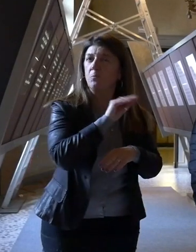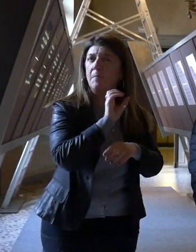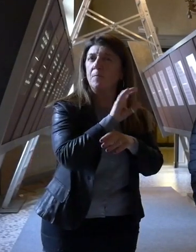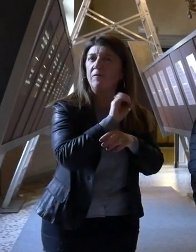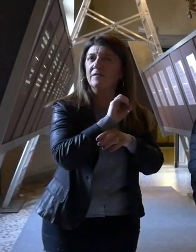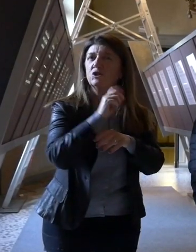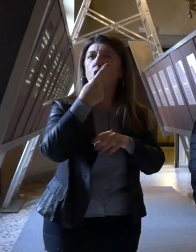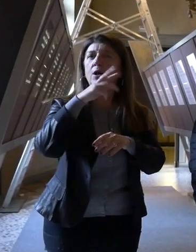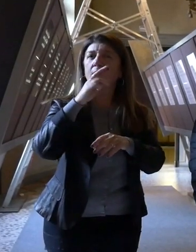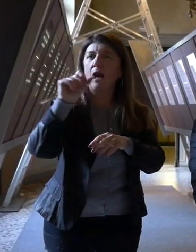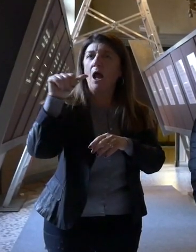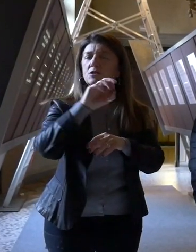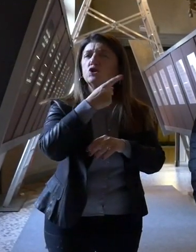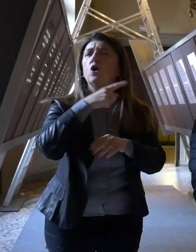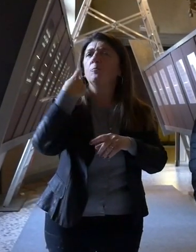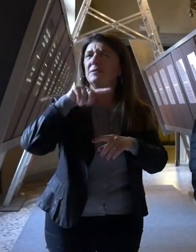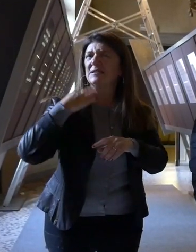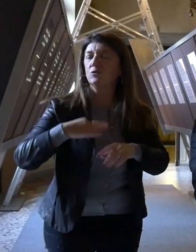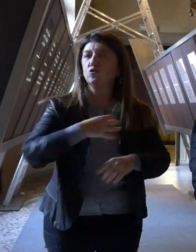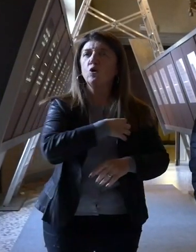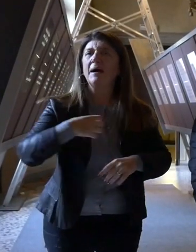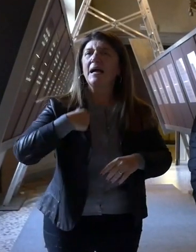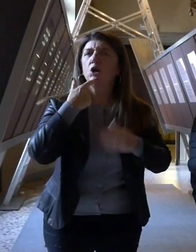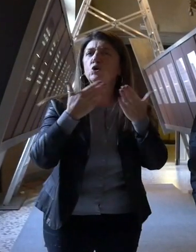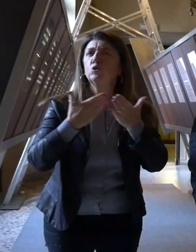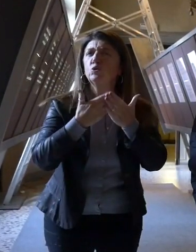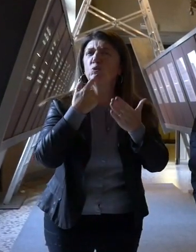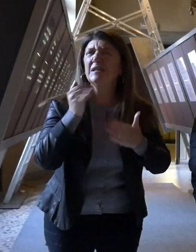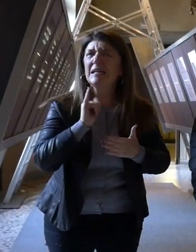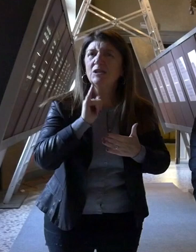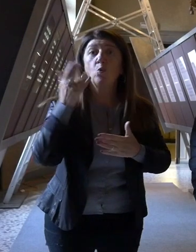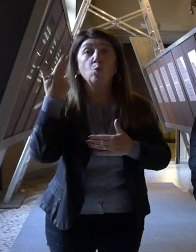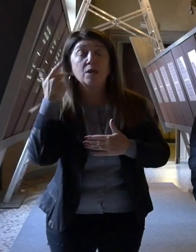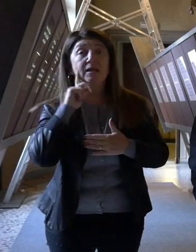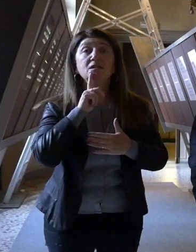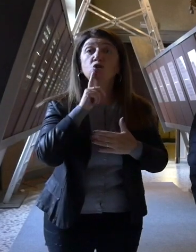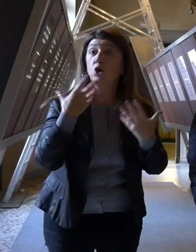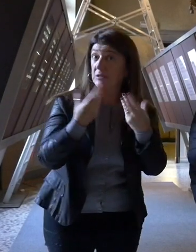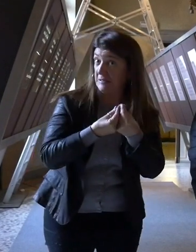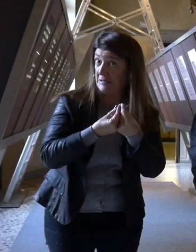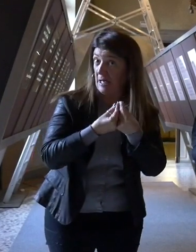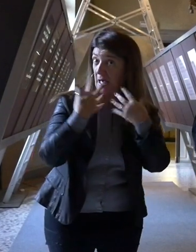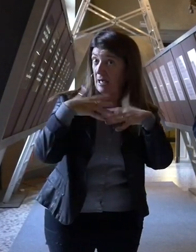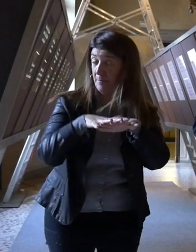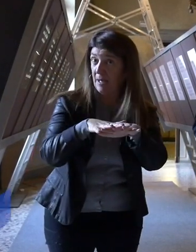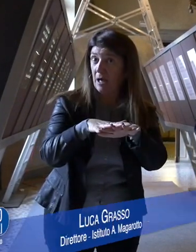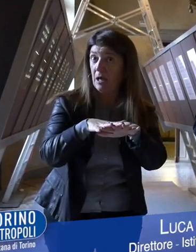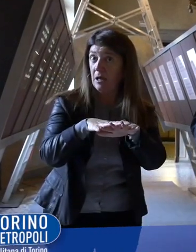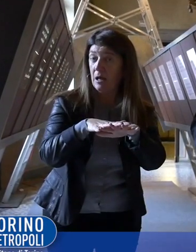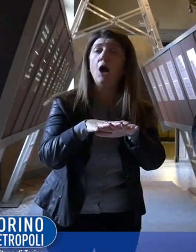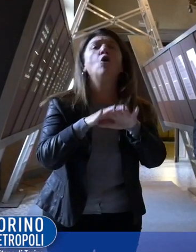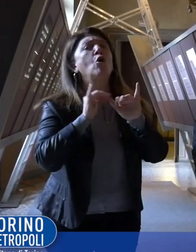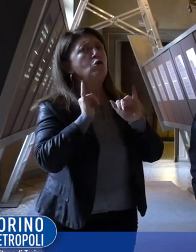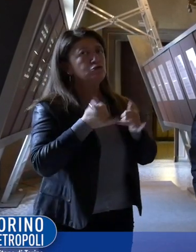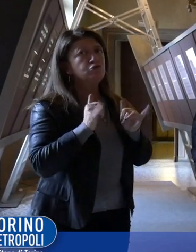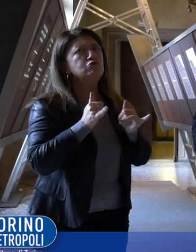al magarotto studiano insieme ragazzi sordi e ragazzi udenti sì proprio la